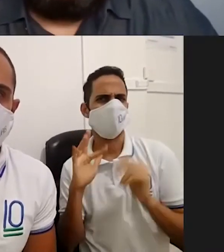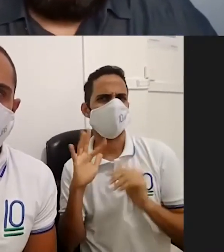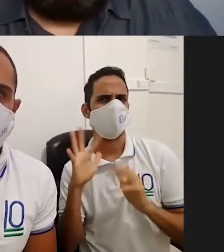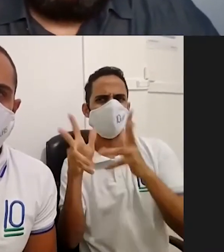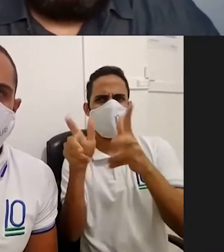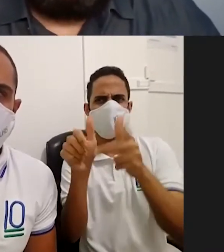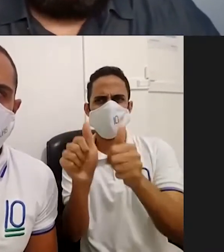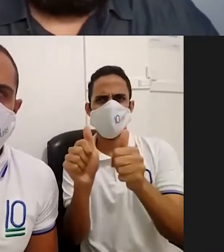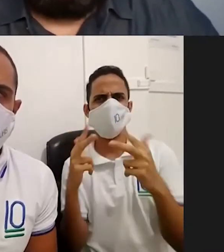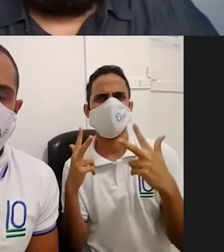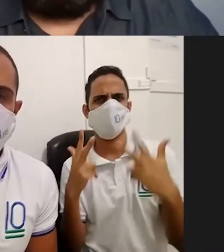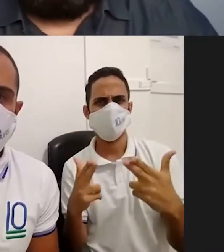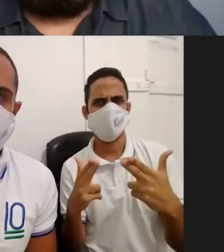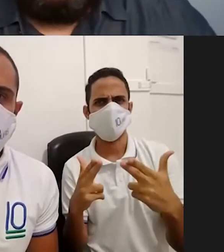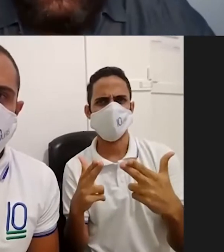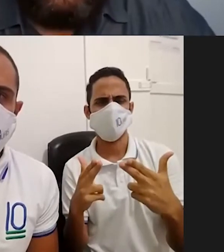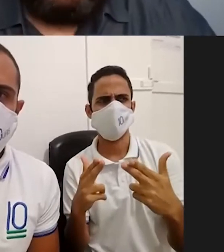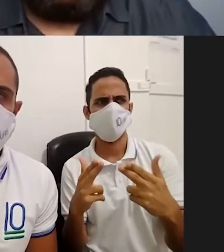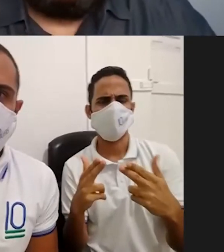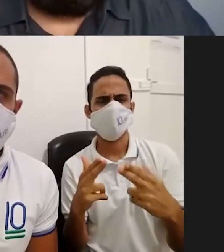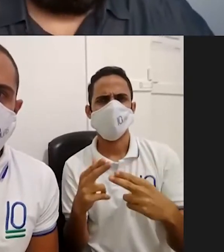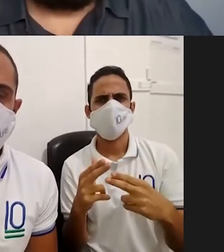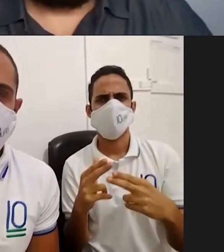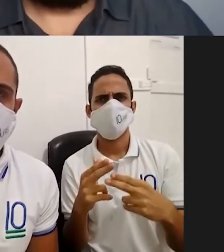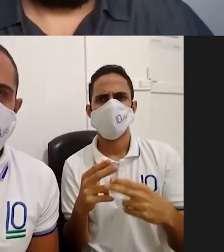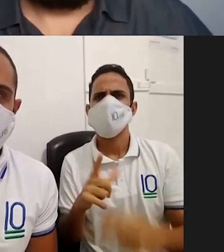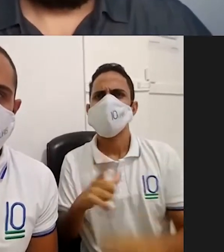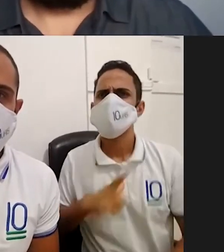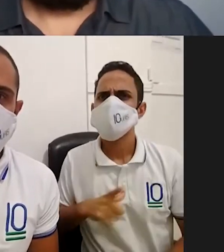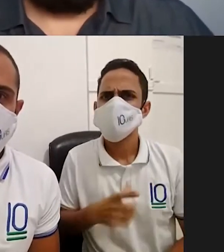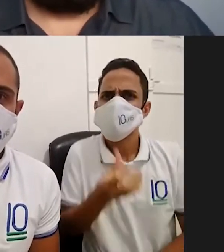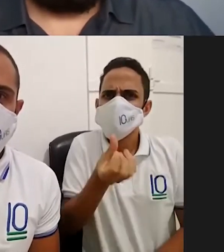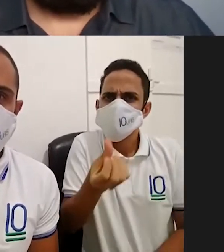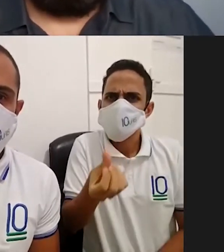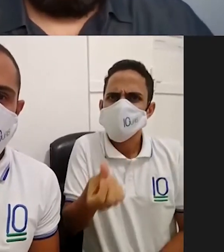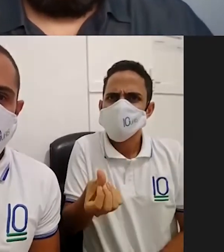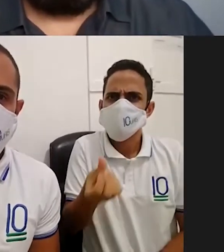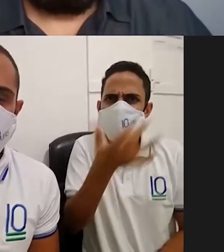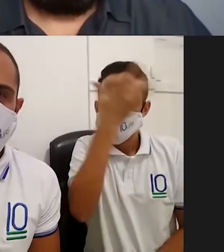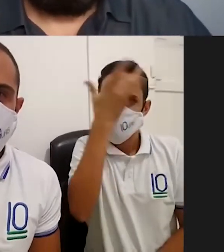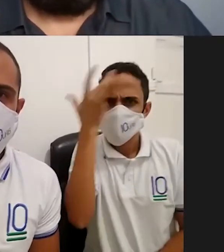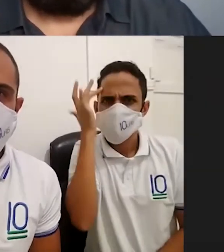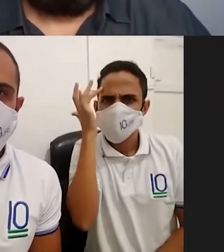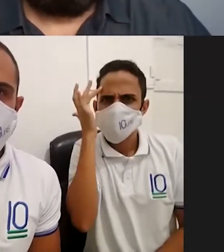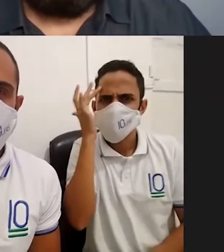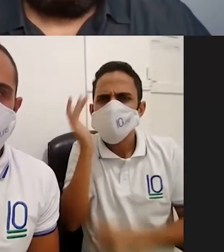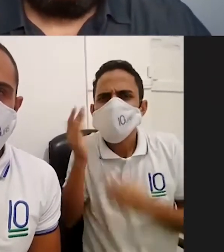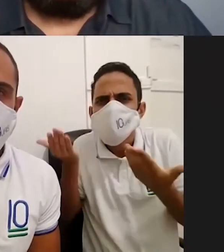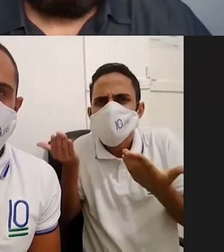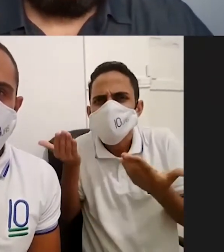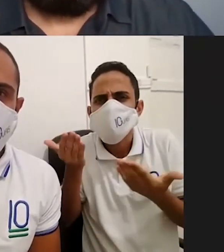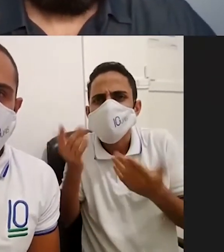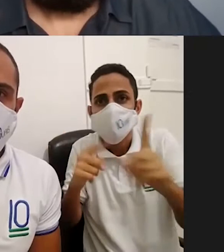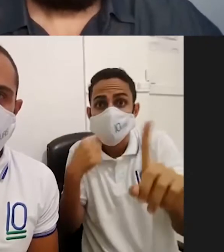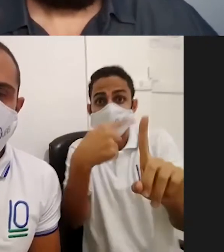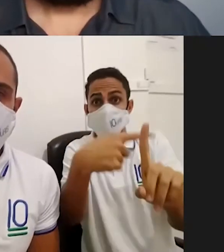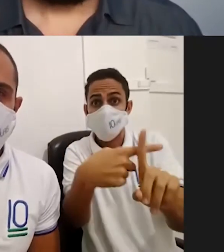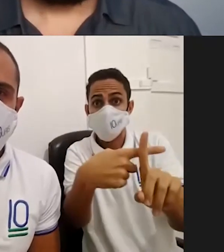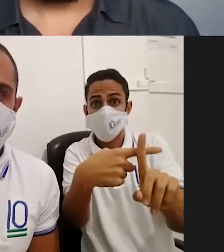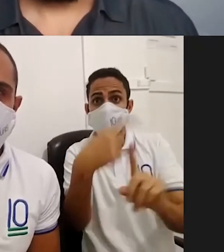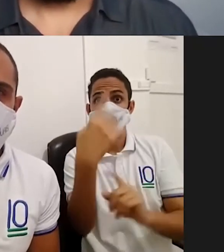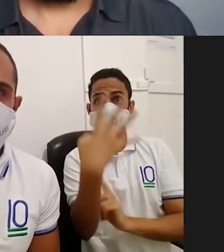aqui. E há espaço para mais 4 pessoas? Como funciona? Exatamente, Robson. Nós queremos construir isso com